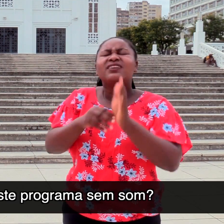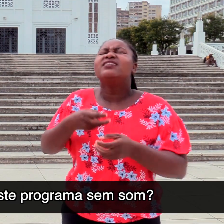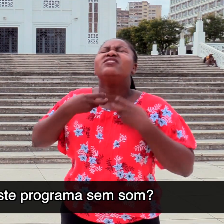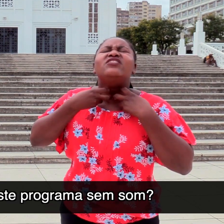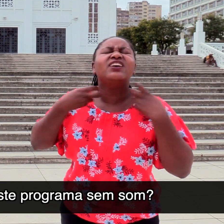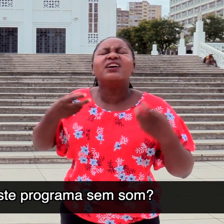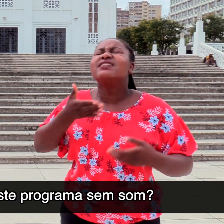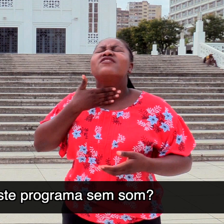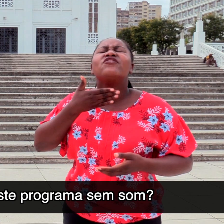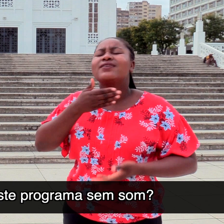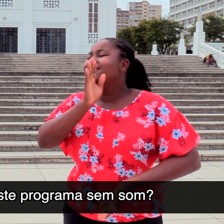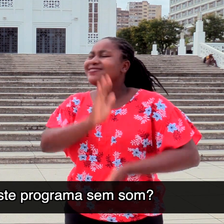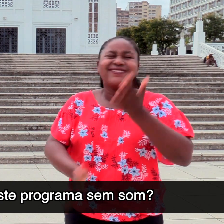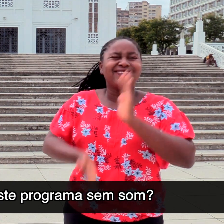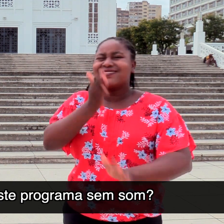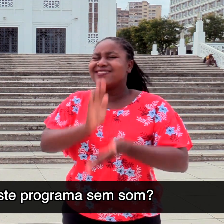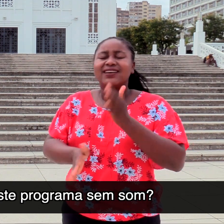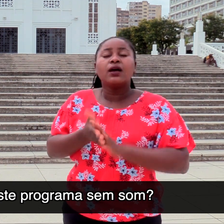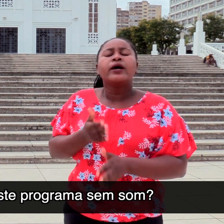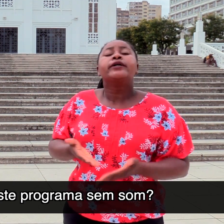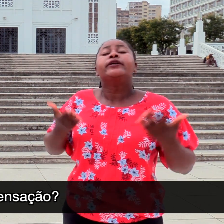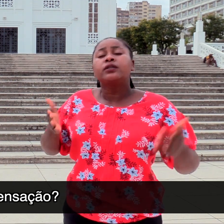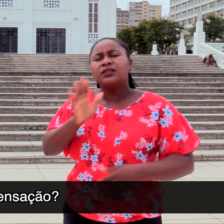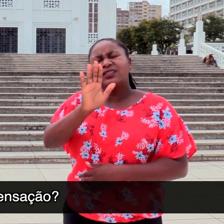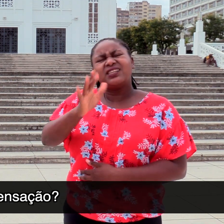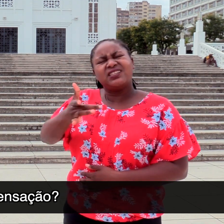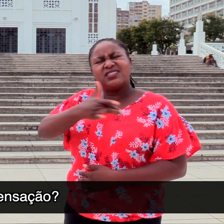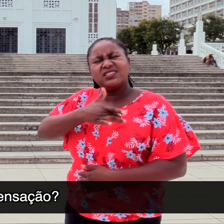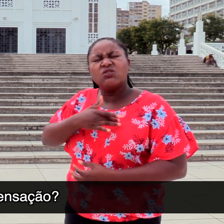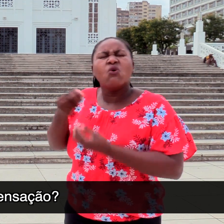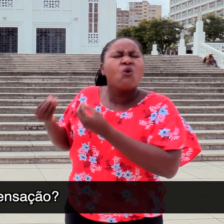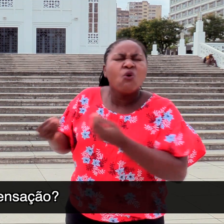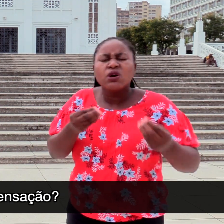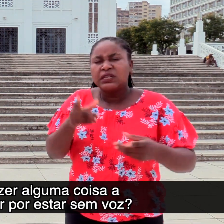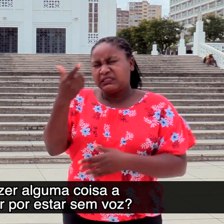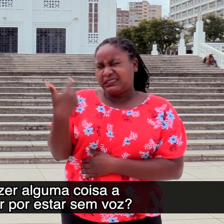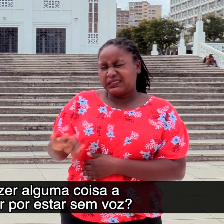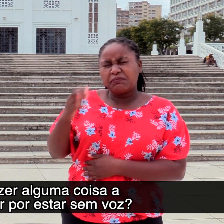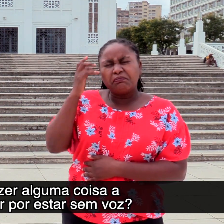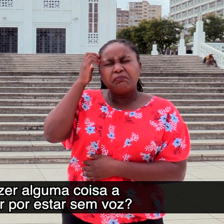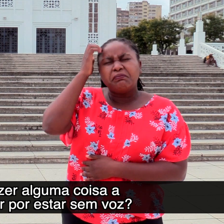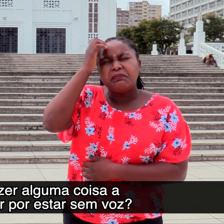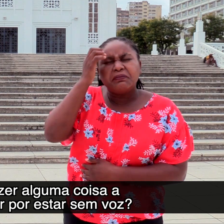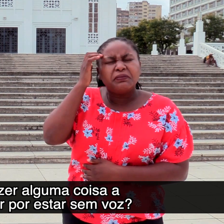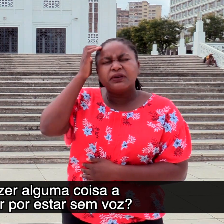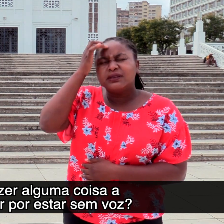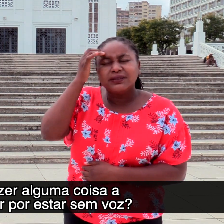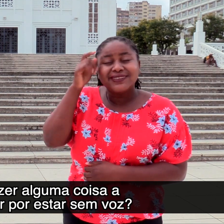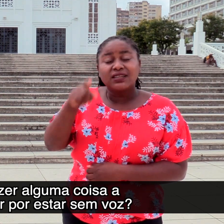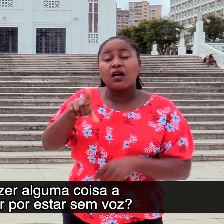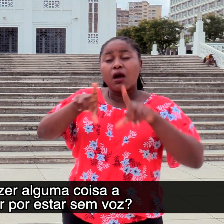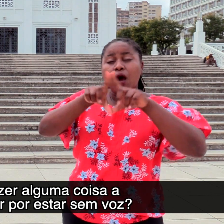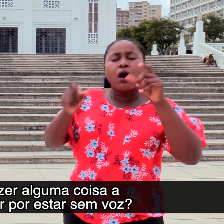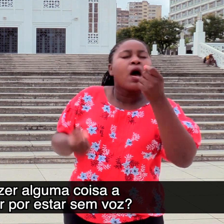Olá! Que tal foi começar este programa sem som? Qual foi a sensação? Já imaginou ter de dizer